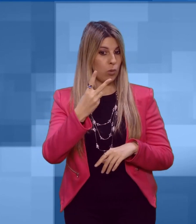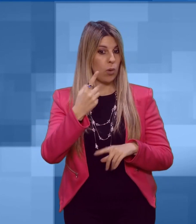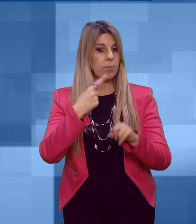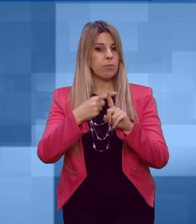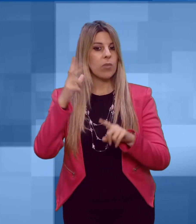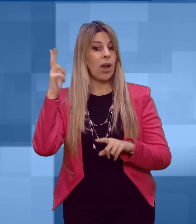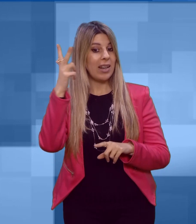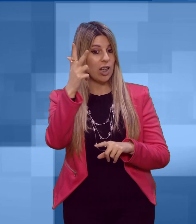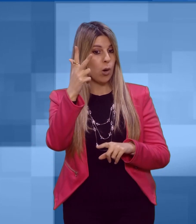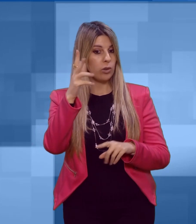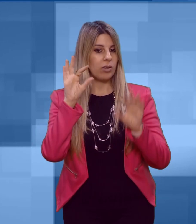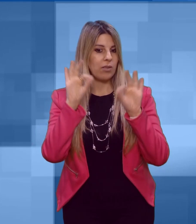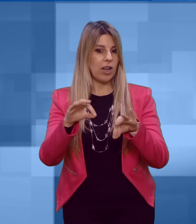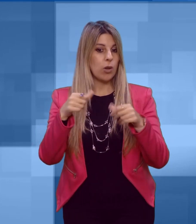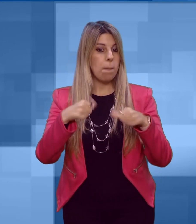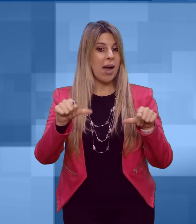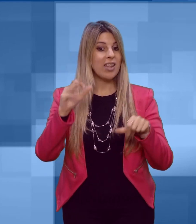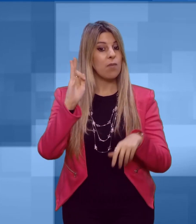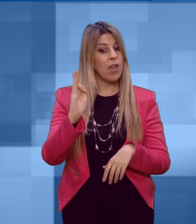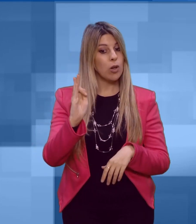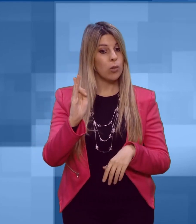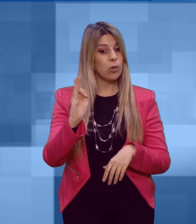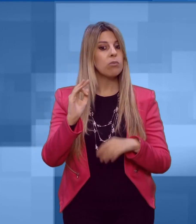si sono potuti contenere i danni, scongiurando il peggio.